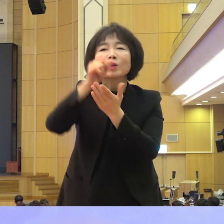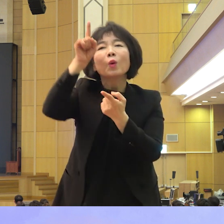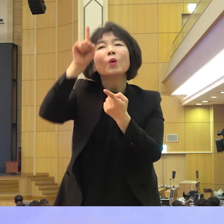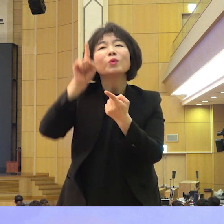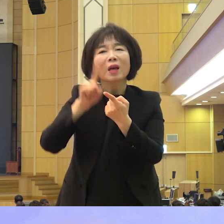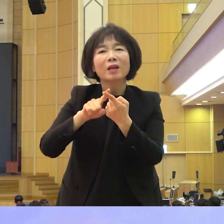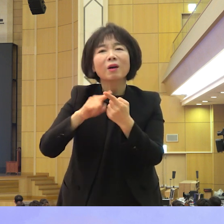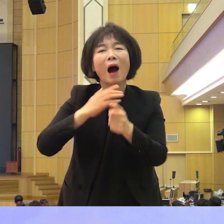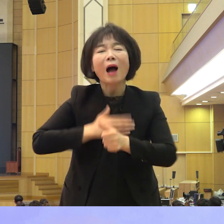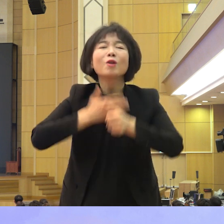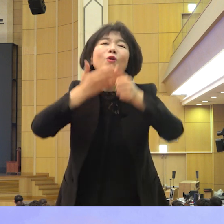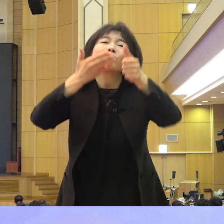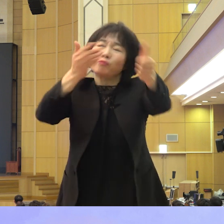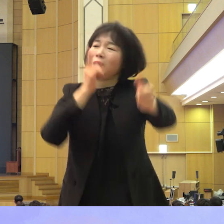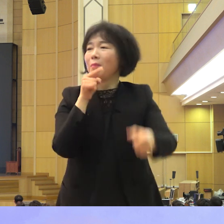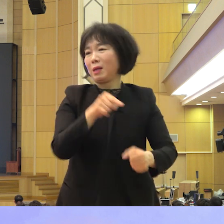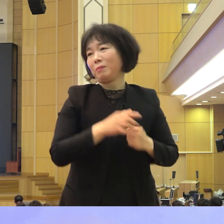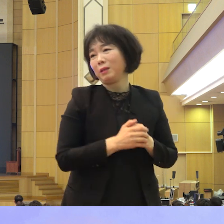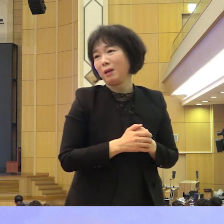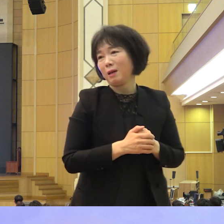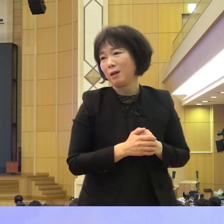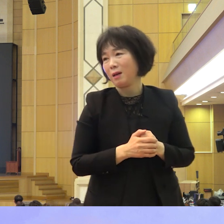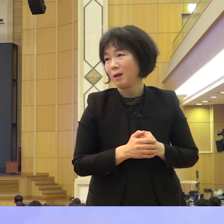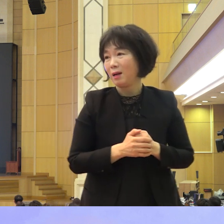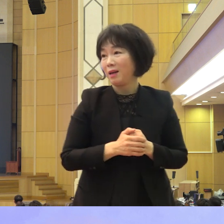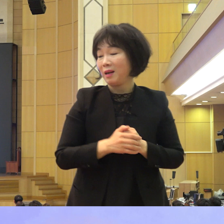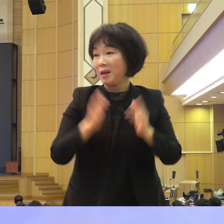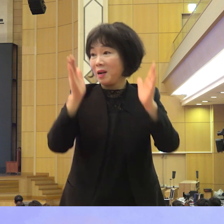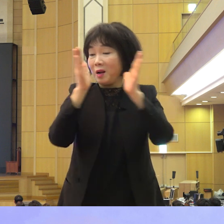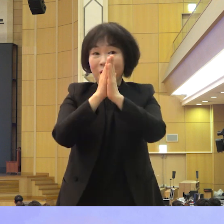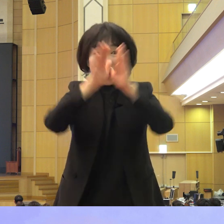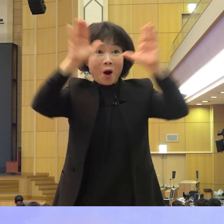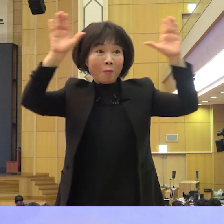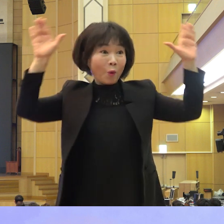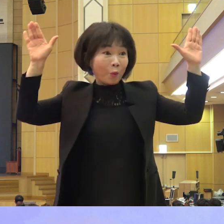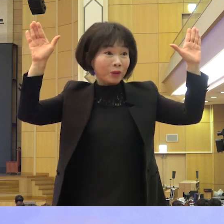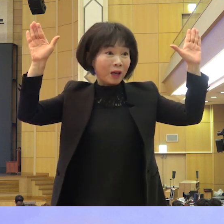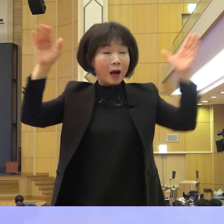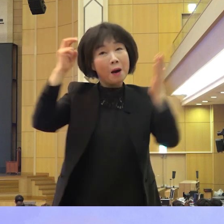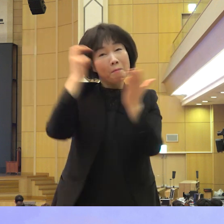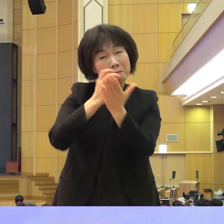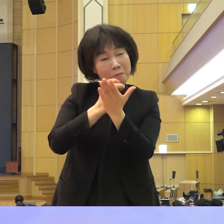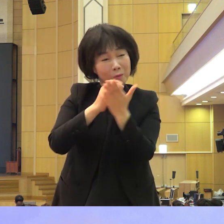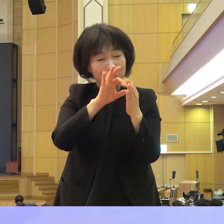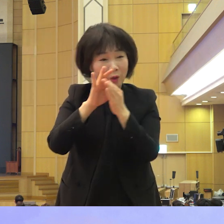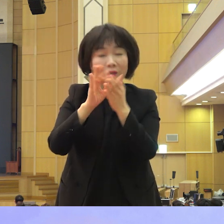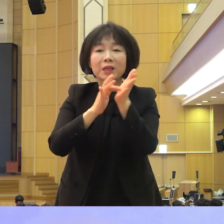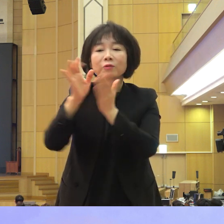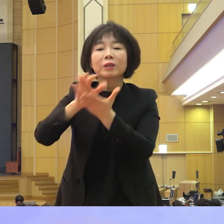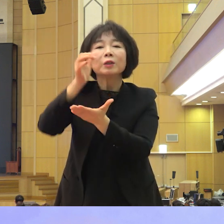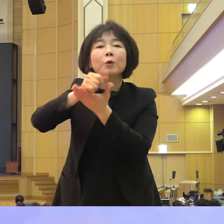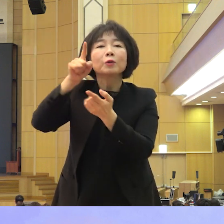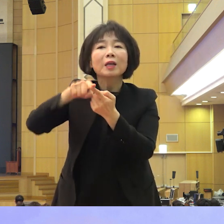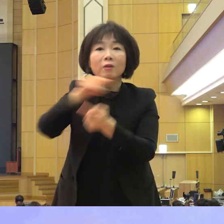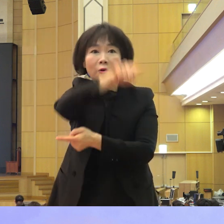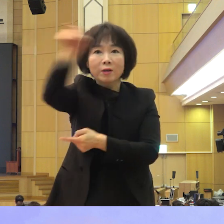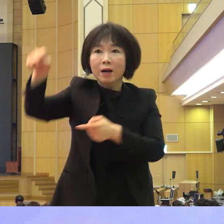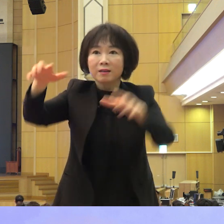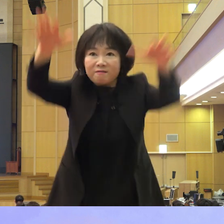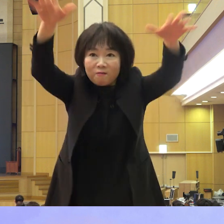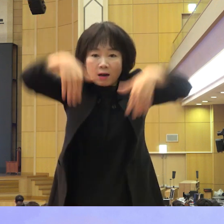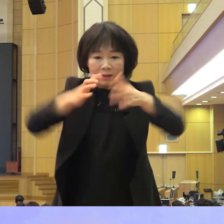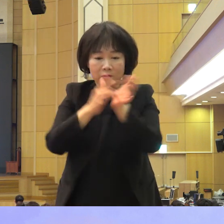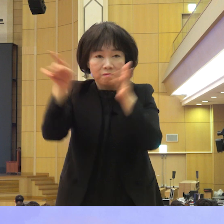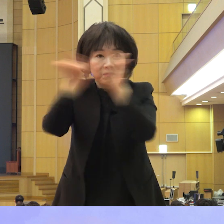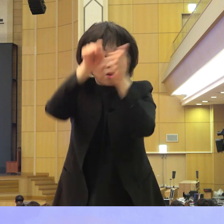말한다고 본문 말씀에 말했어요. 모세가 율법을 통해서 예수님에 대해서 말씀한 것처럼, 다시 말하면 예수를 믿으라고 한 것처럼